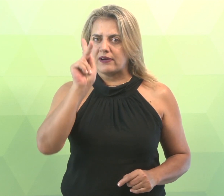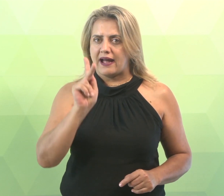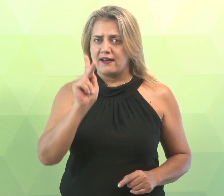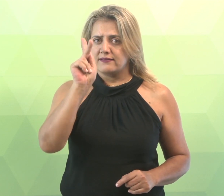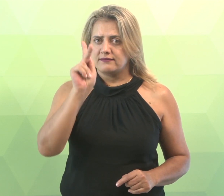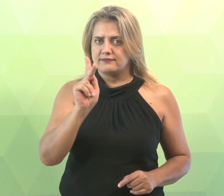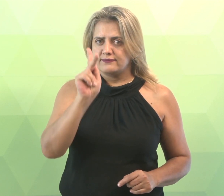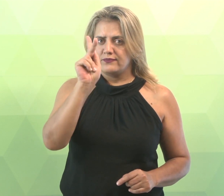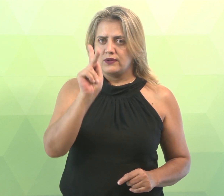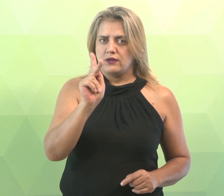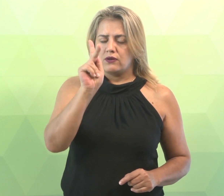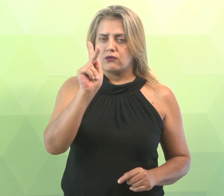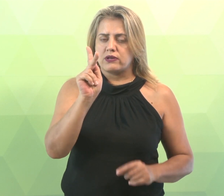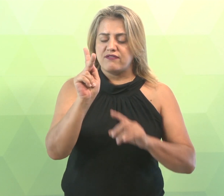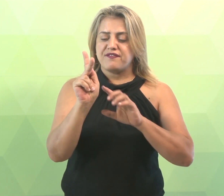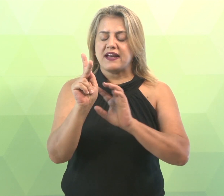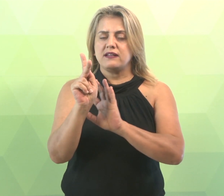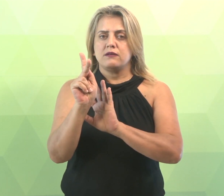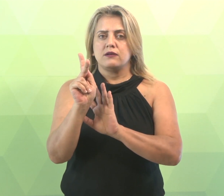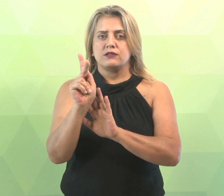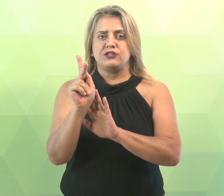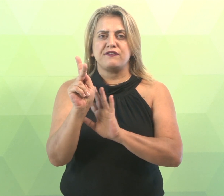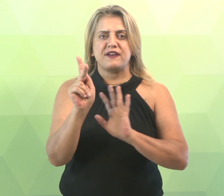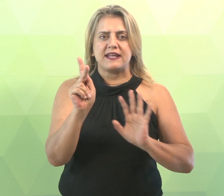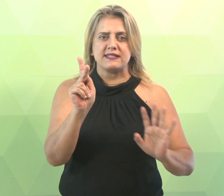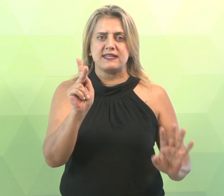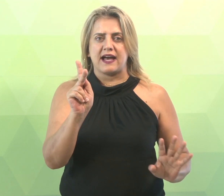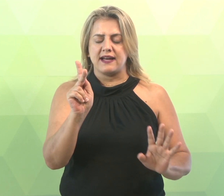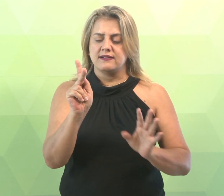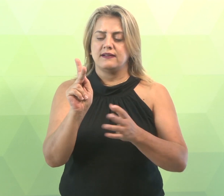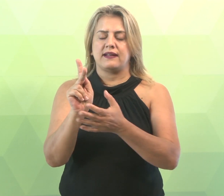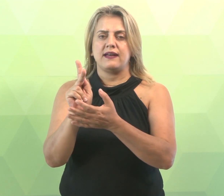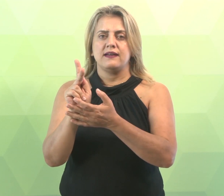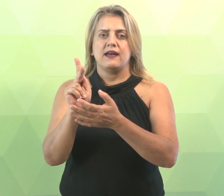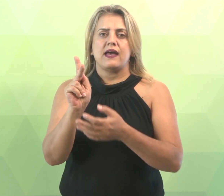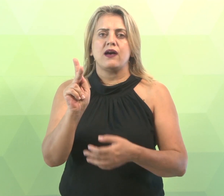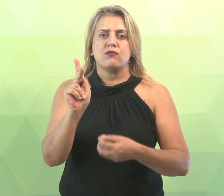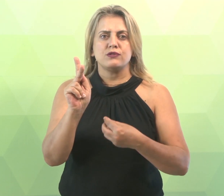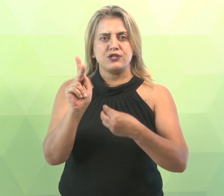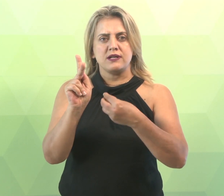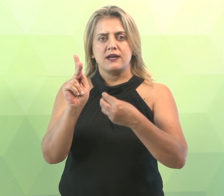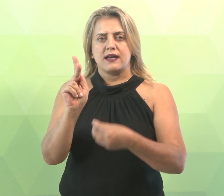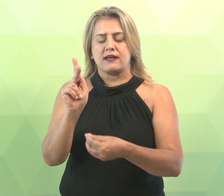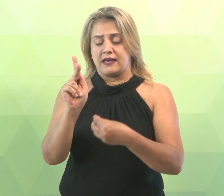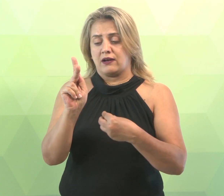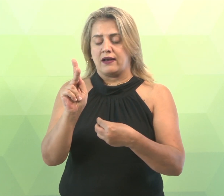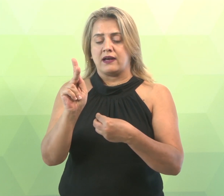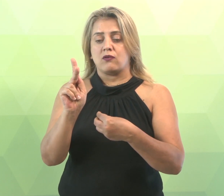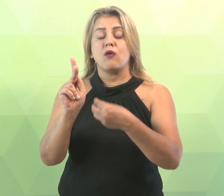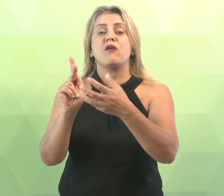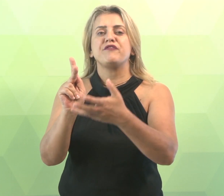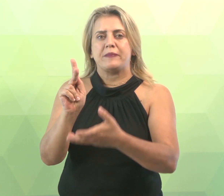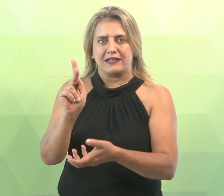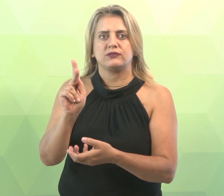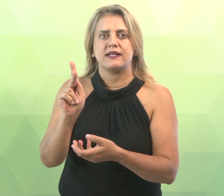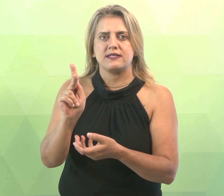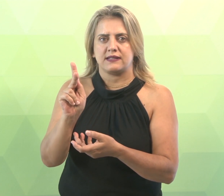K. O que vai diferenciar, né, é onde, qual o movimento